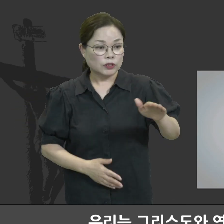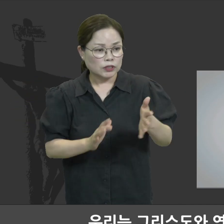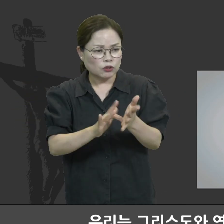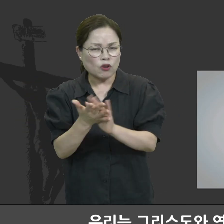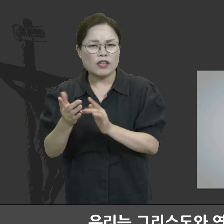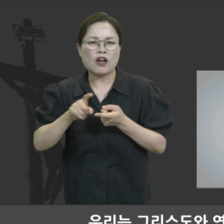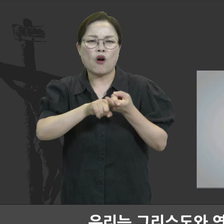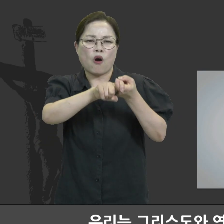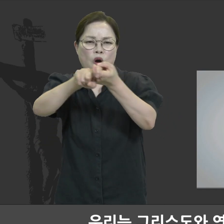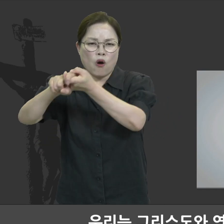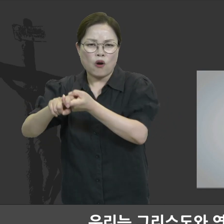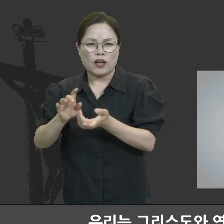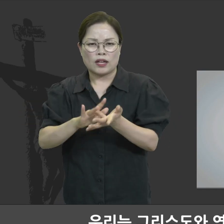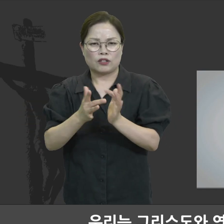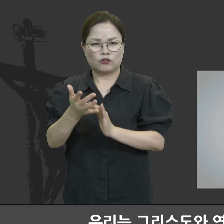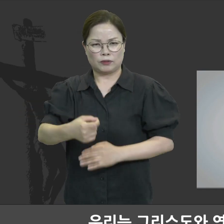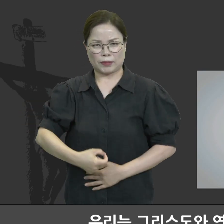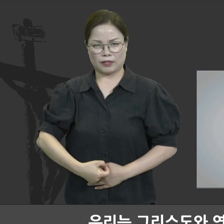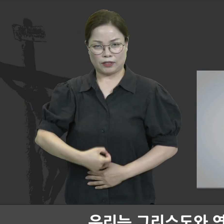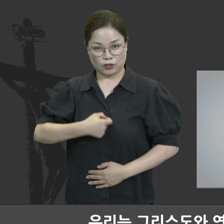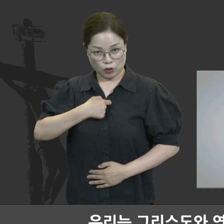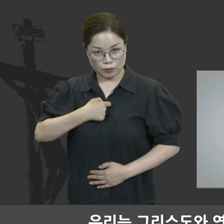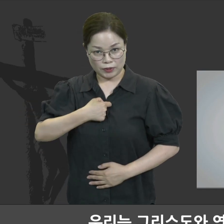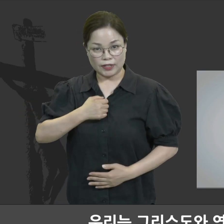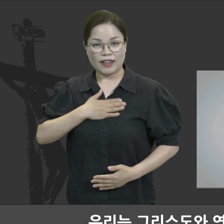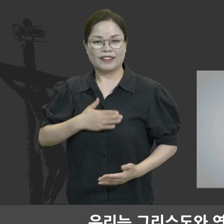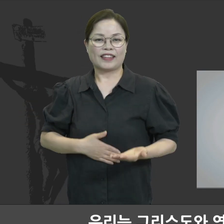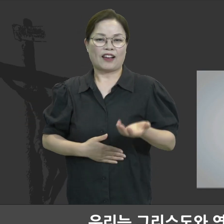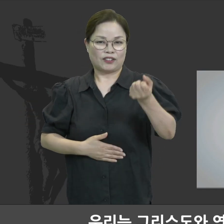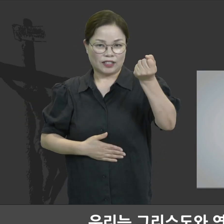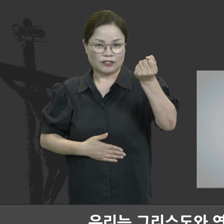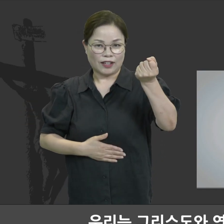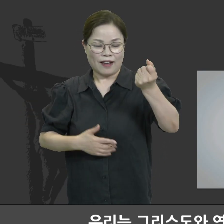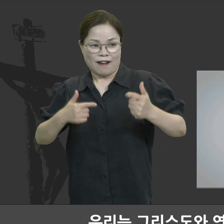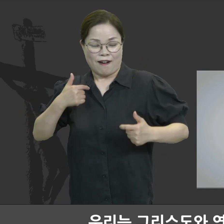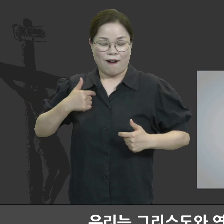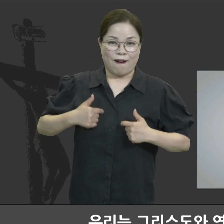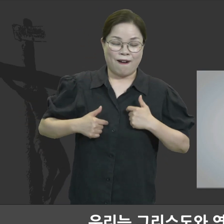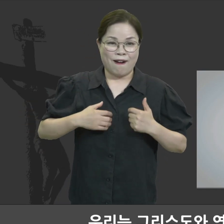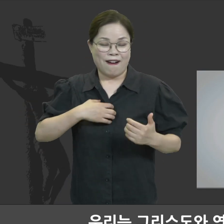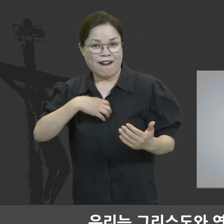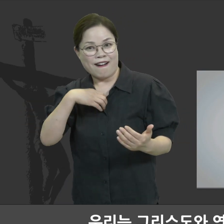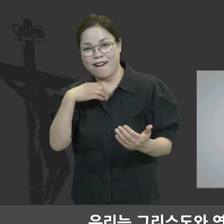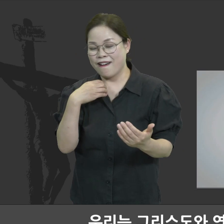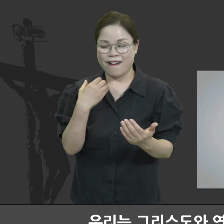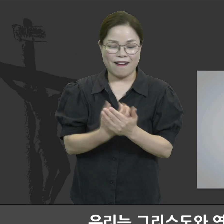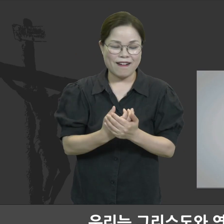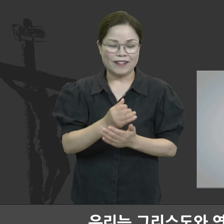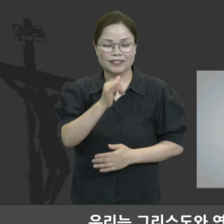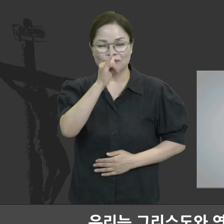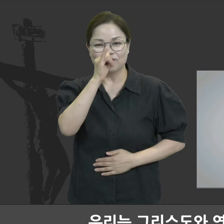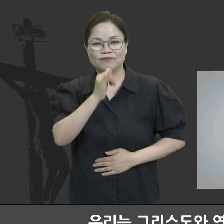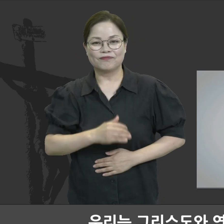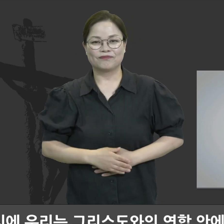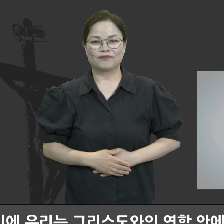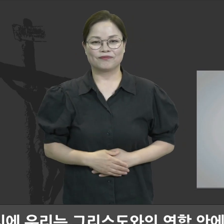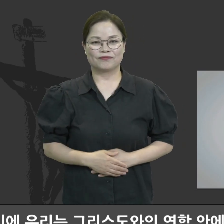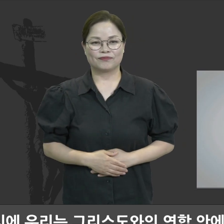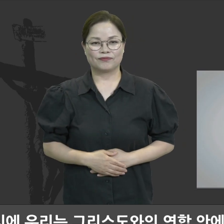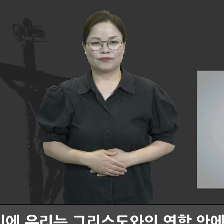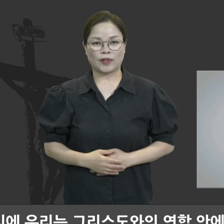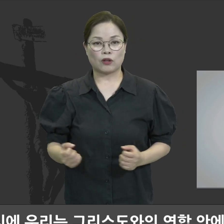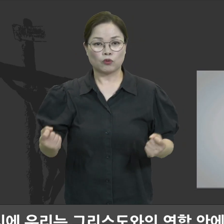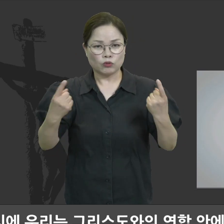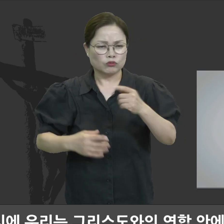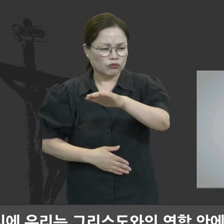우리는 그리스도와 연합함으로 예수님의 의로움이 내 것이 되었다는 기쁨과 감격을 누립니다.